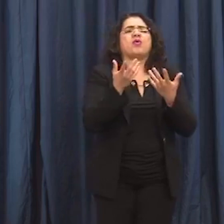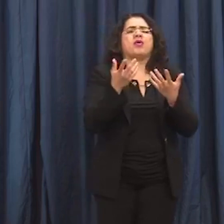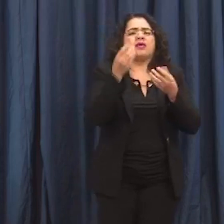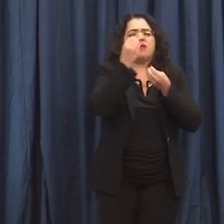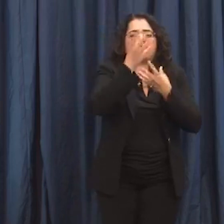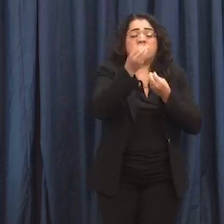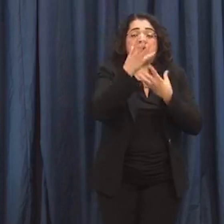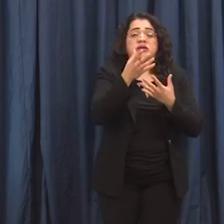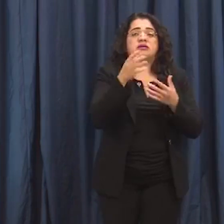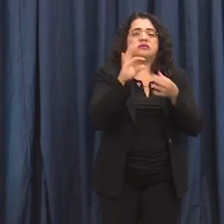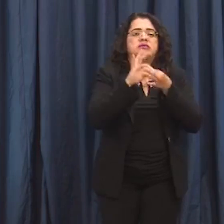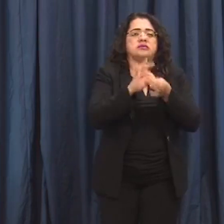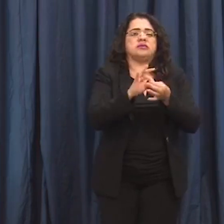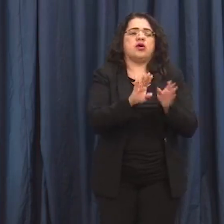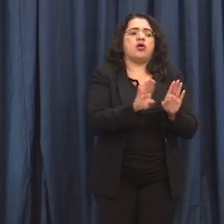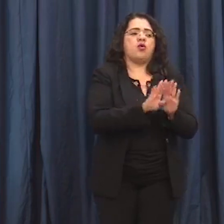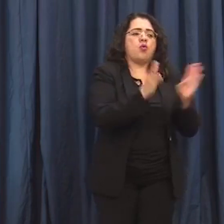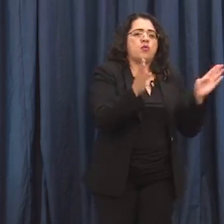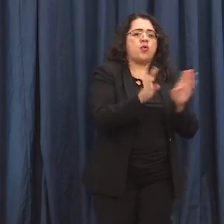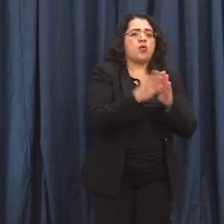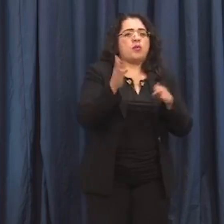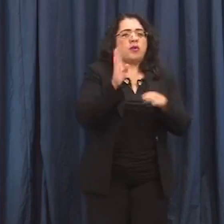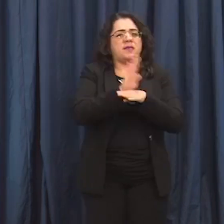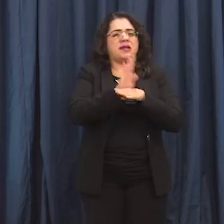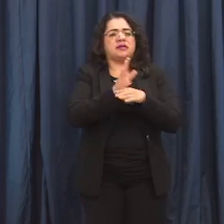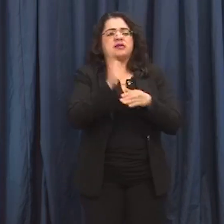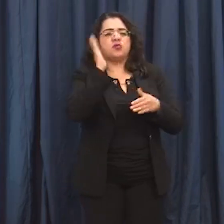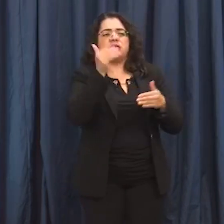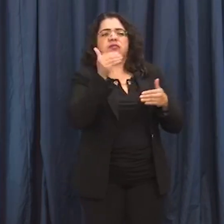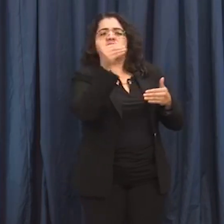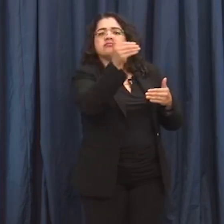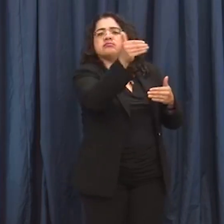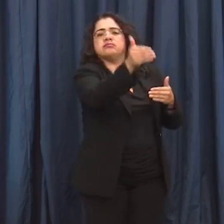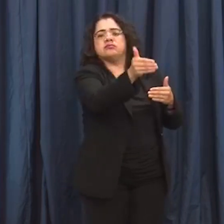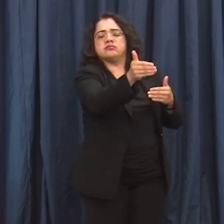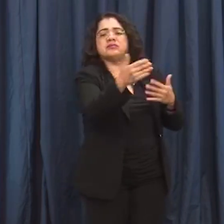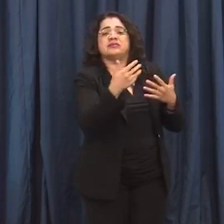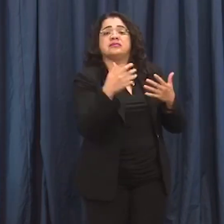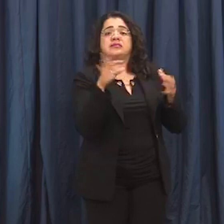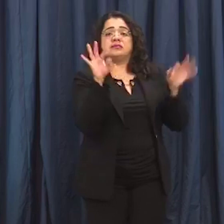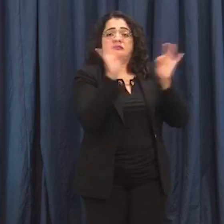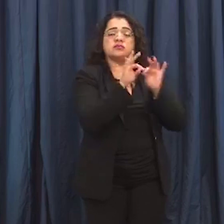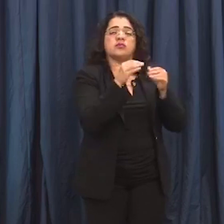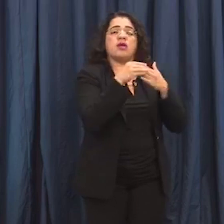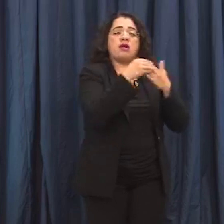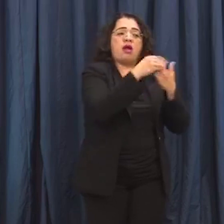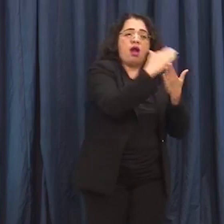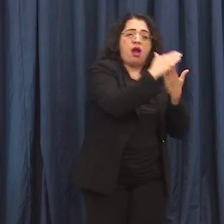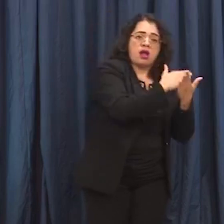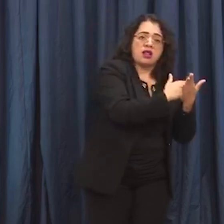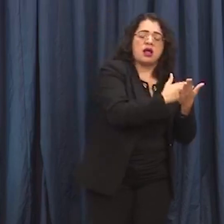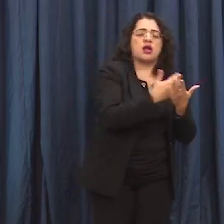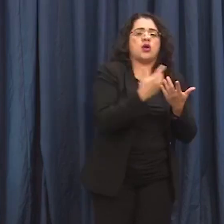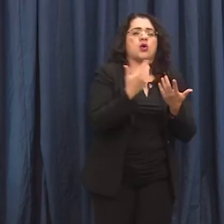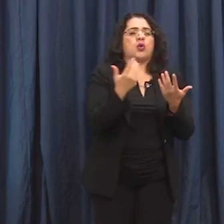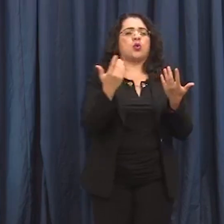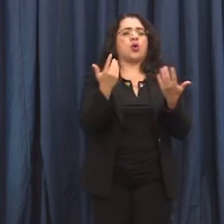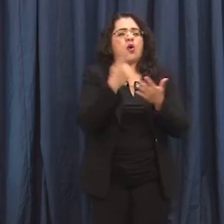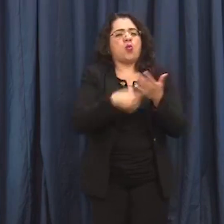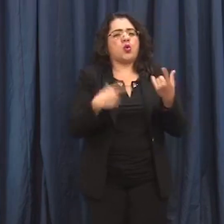que tendrán oportunidad de reabrir sanamente y responsablemente, y también